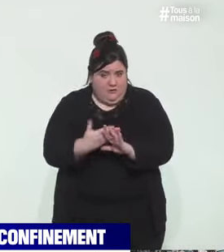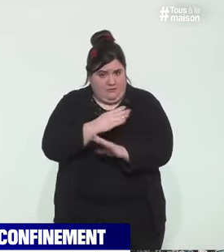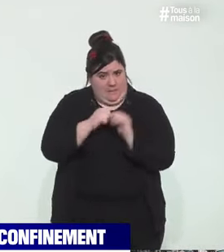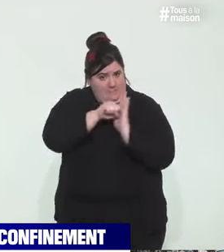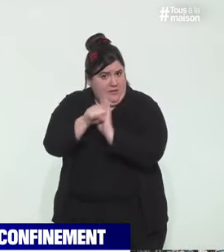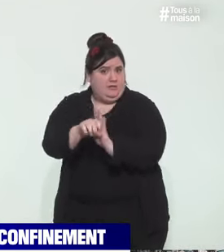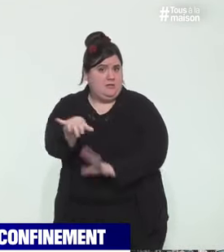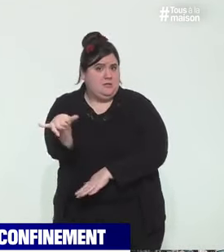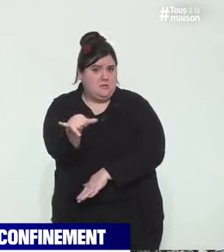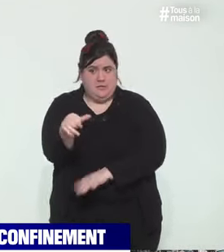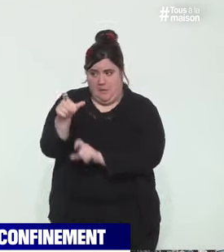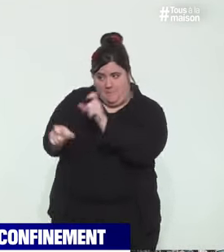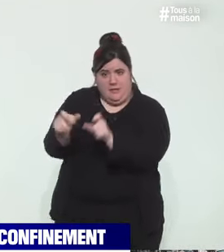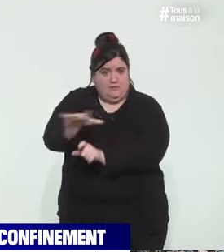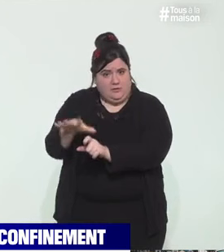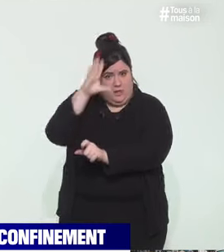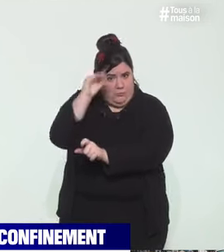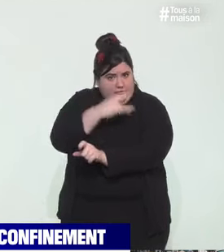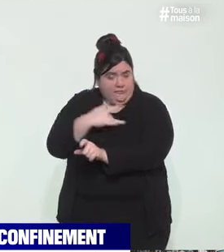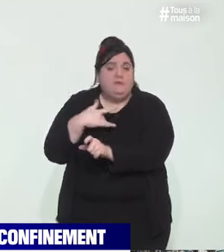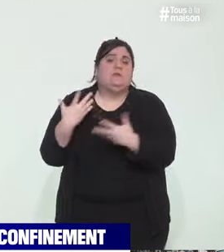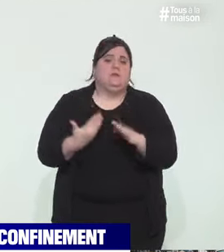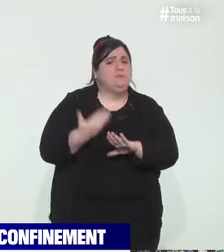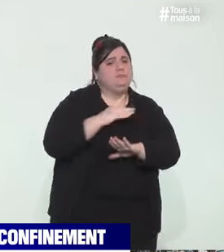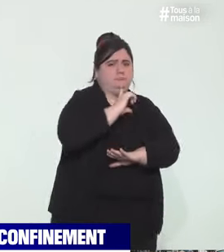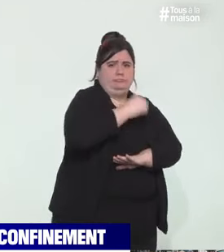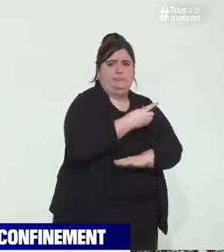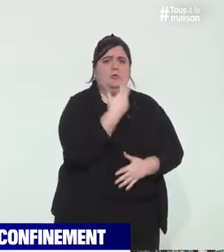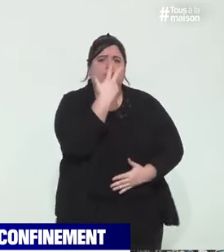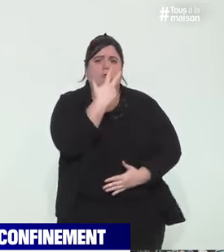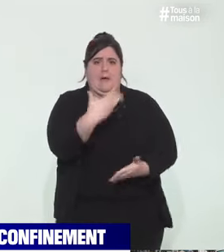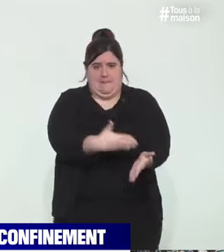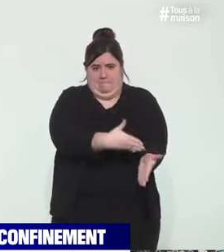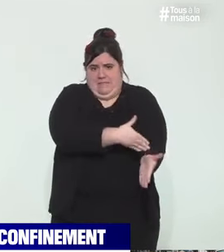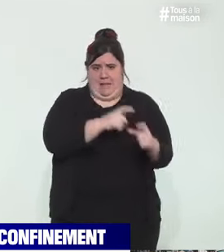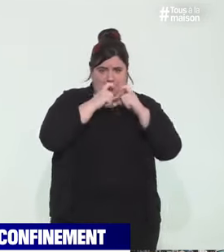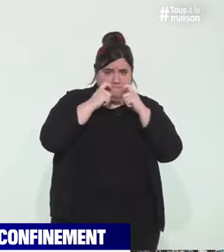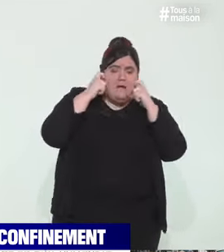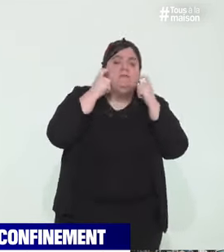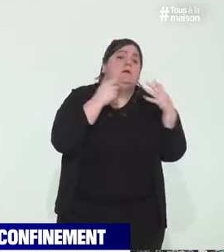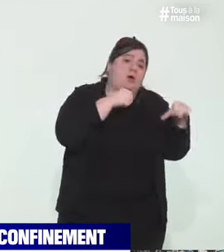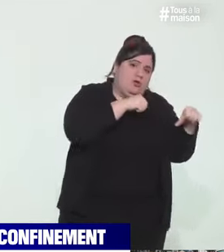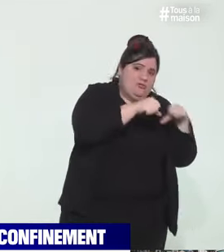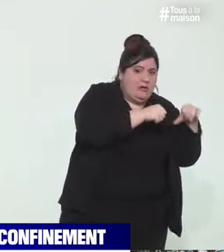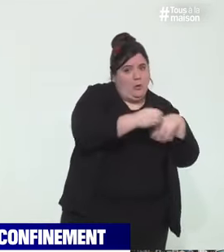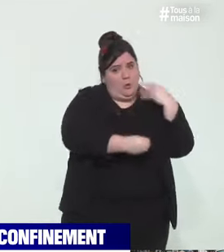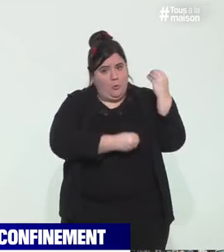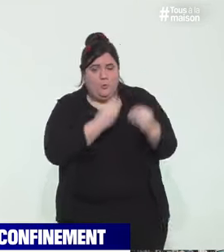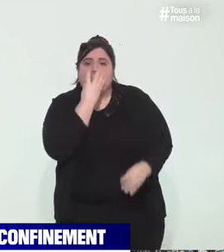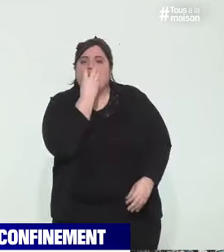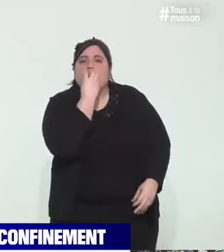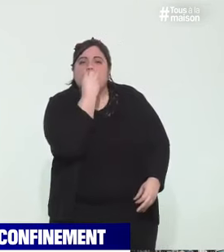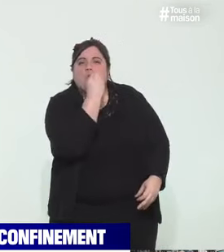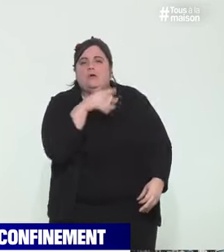masques pour les soignants, de masques notamment chirurgicaux, mais aussi de masques P2. Et nous avons à la fois des productions nationales et des importations en